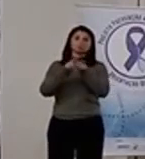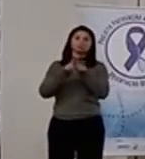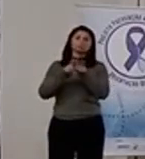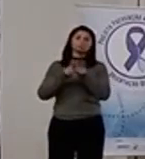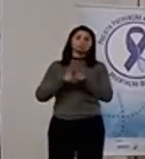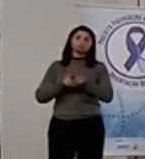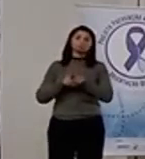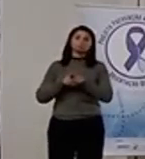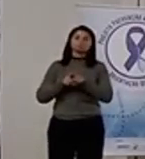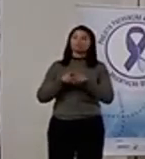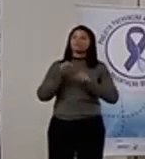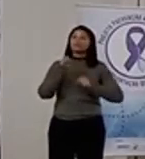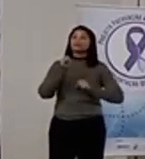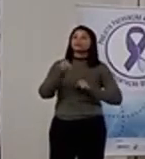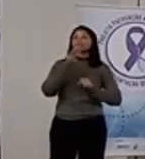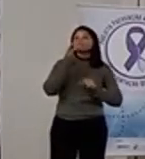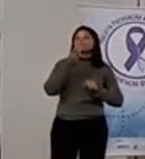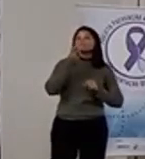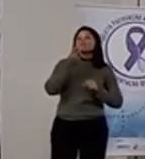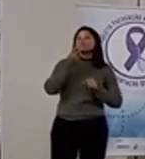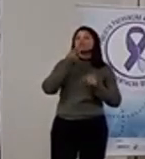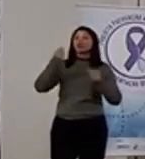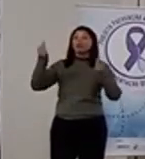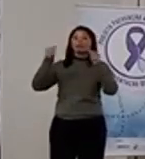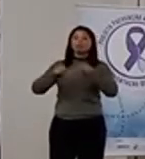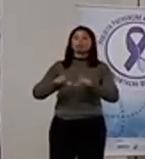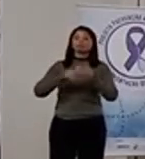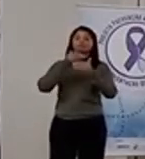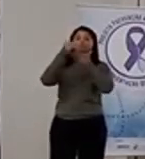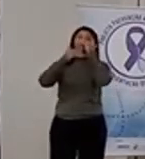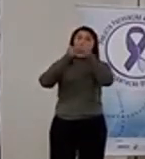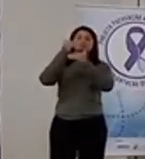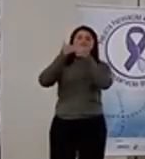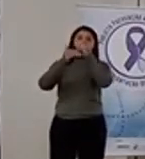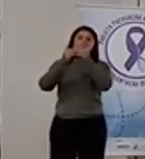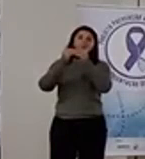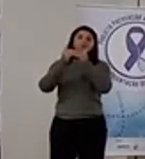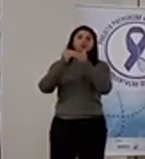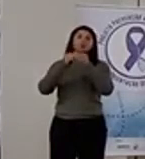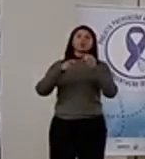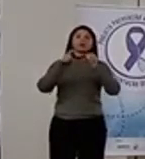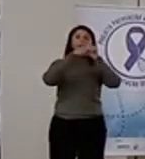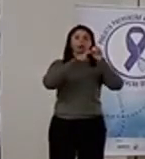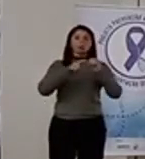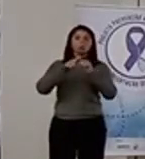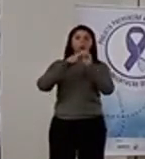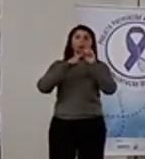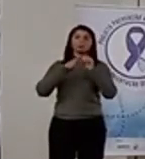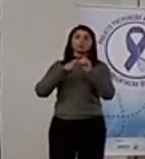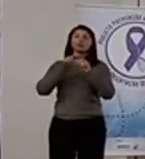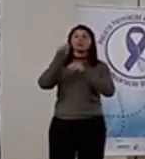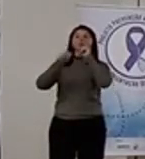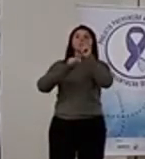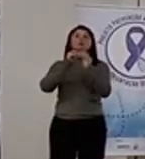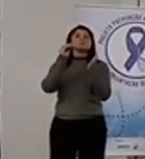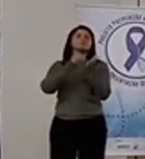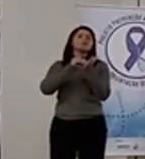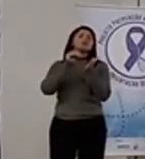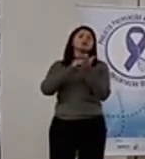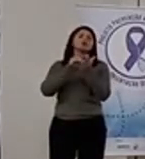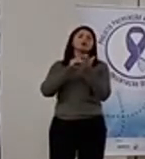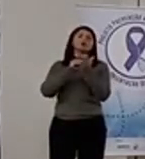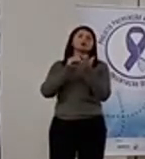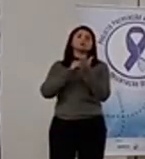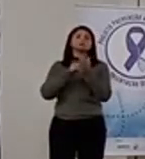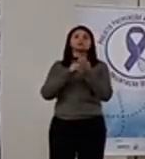fala de malformação, você pode ter desde alterações da formação de um órgão, a falta de um órgão, o excesso de um